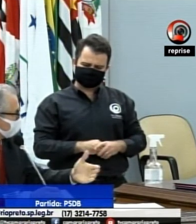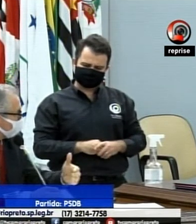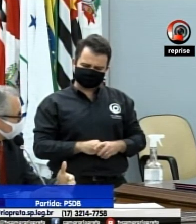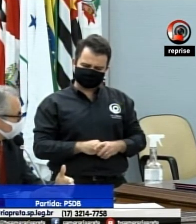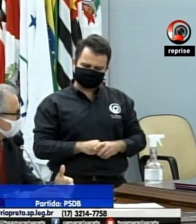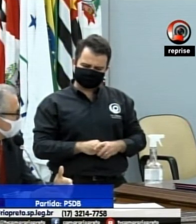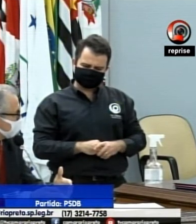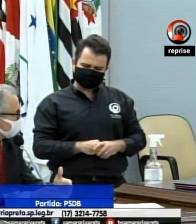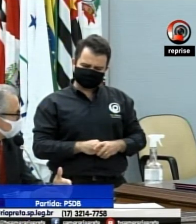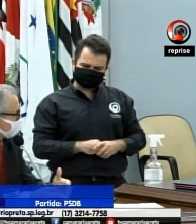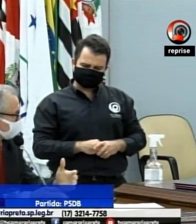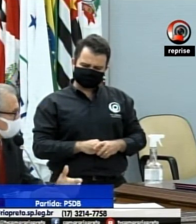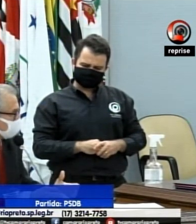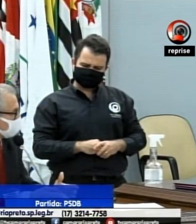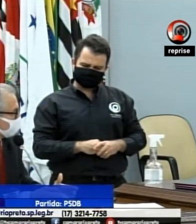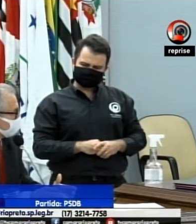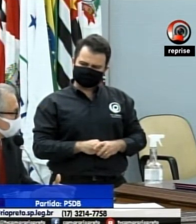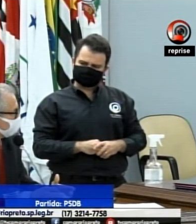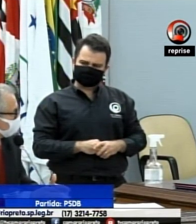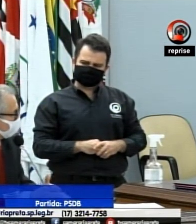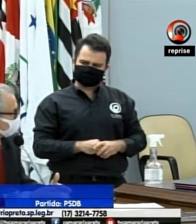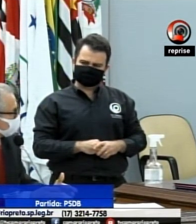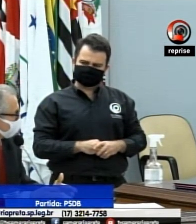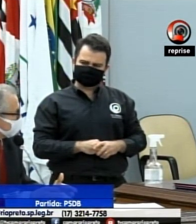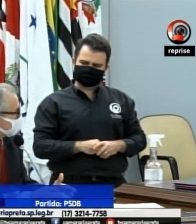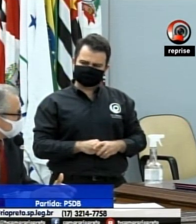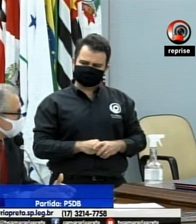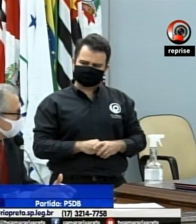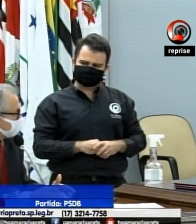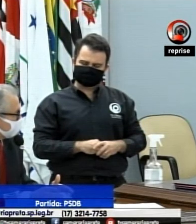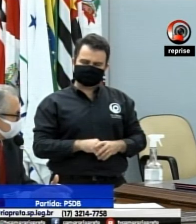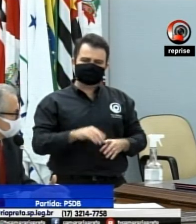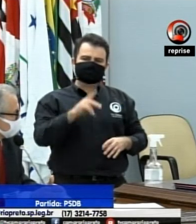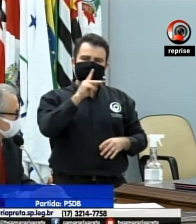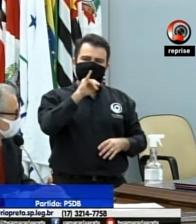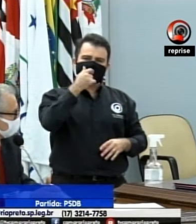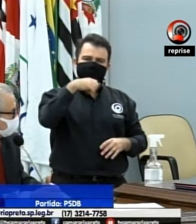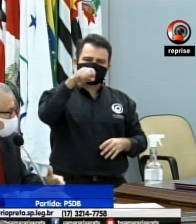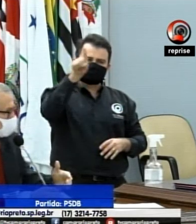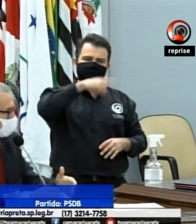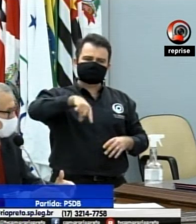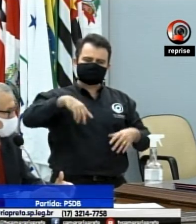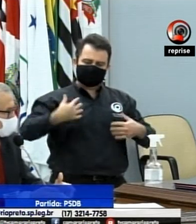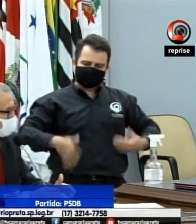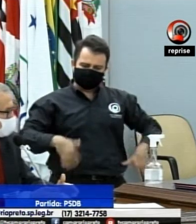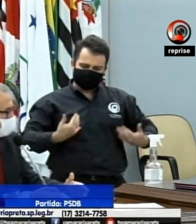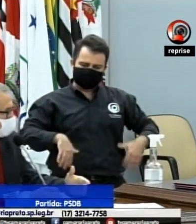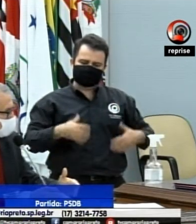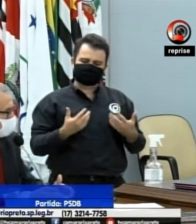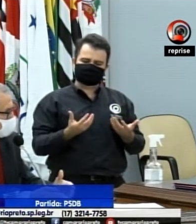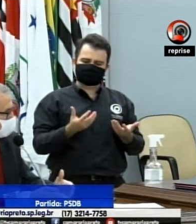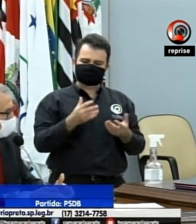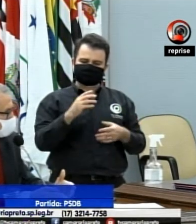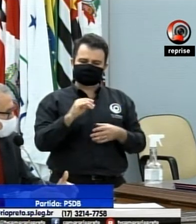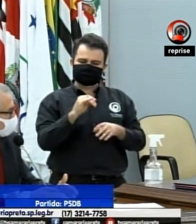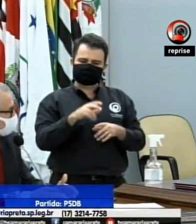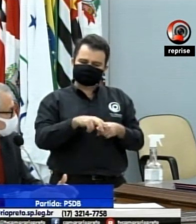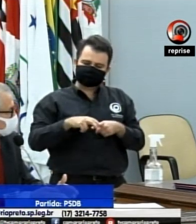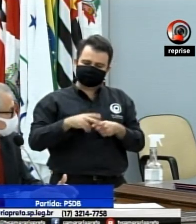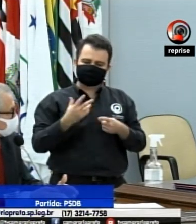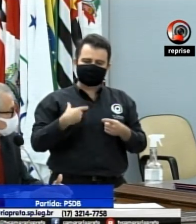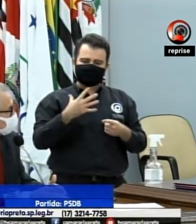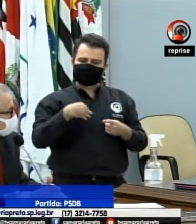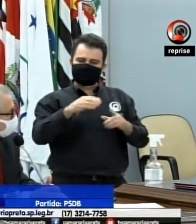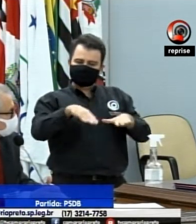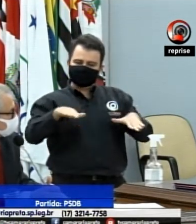num outro planeta, porque no planeta em que eu vivo, eu noto os pais desesperados. Desesperados porque os filhos em fase de alfabetização